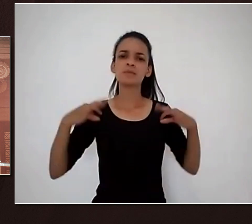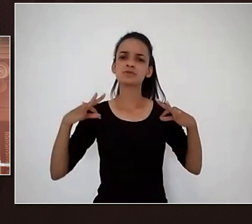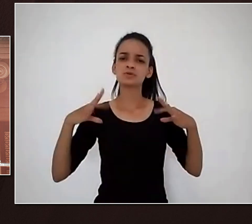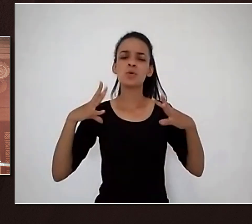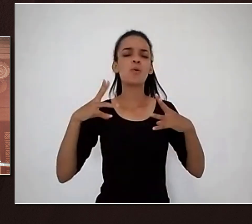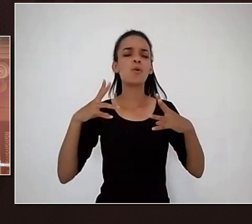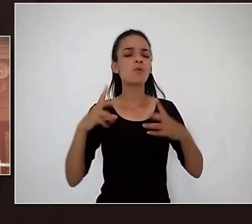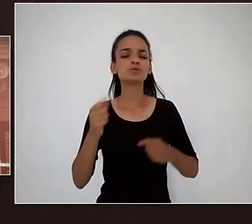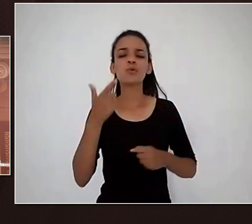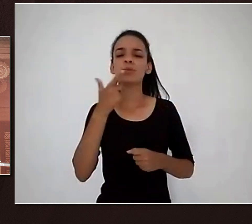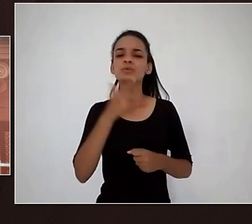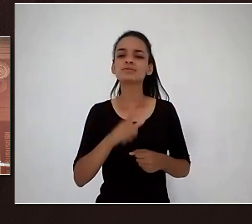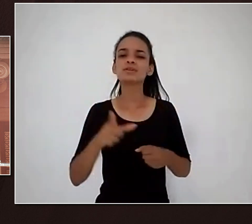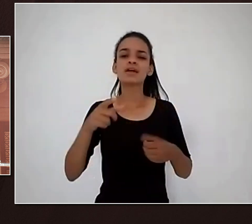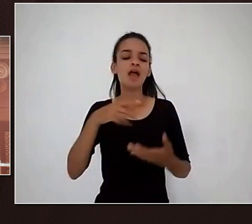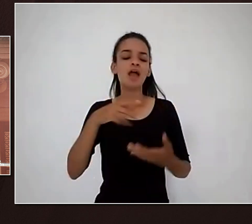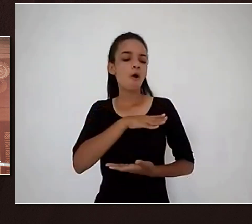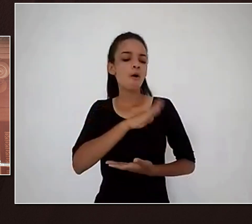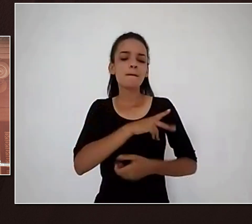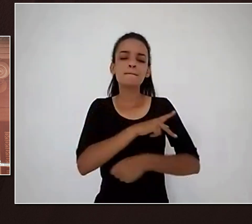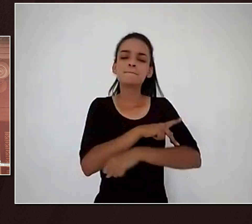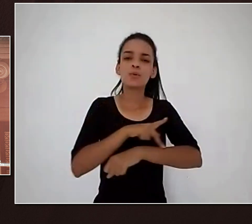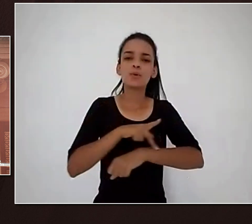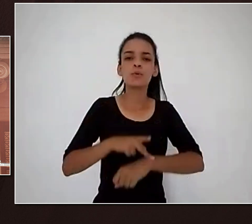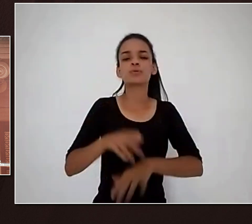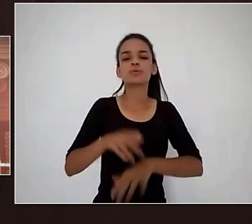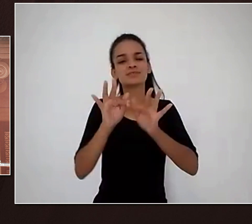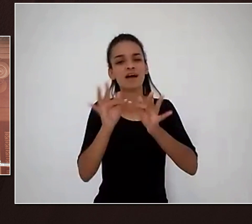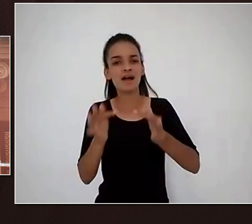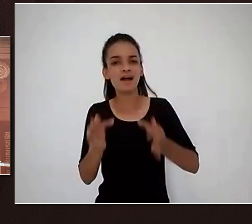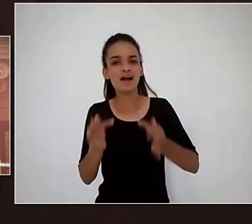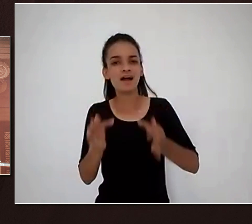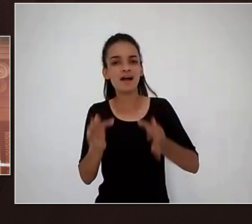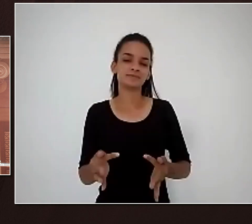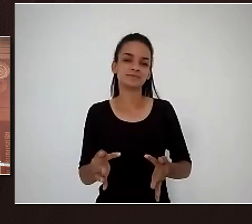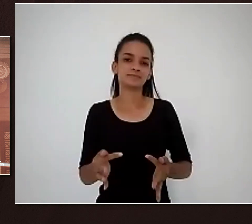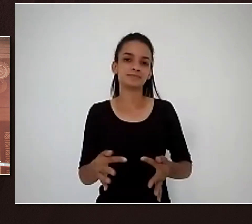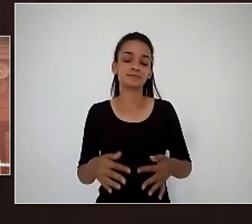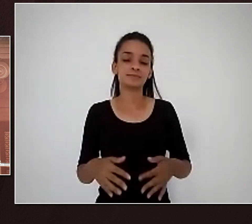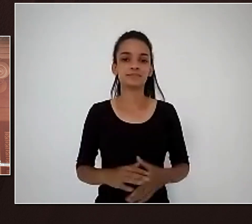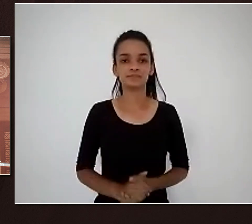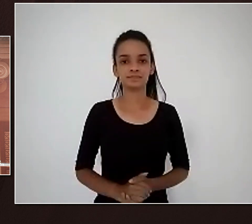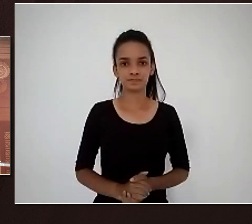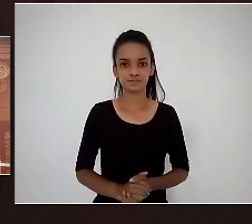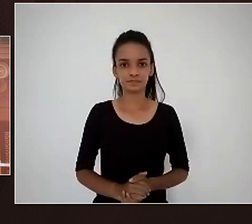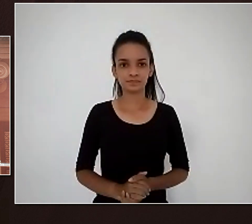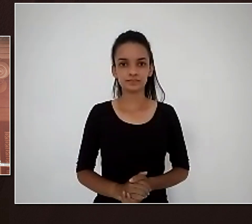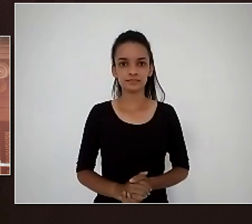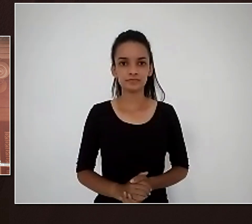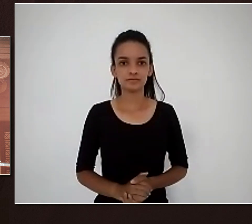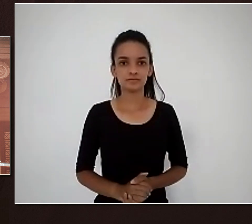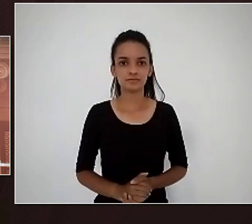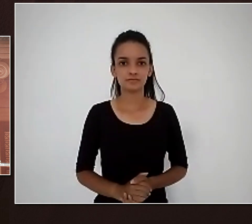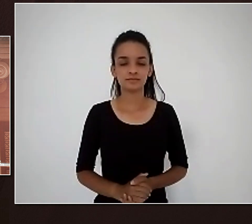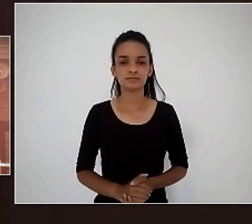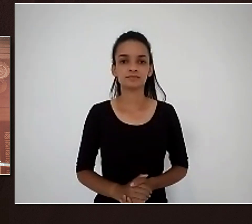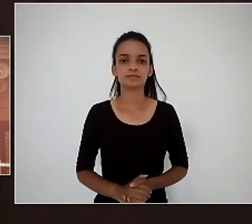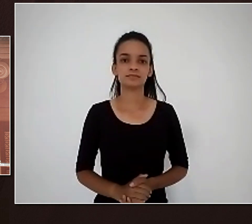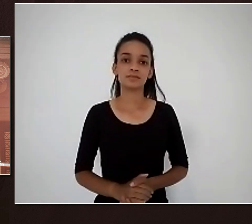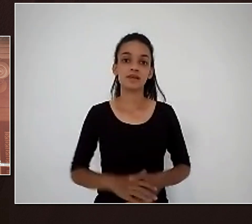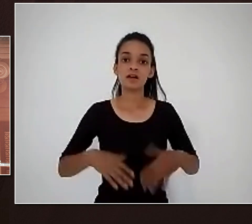e pureza devidas a Cristo. E o paraíso aqui, ó, que se encontra no paraíso de Deus, a árvore da